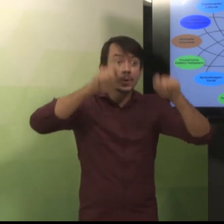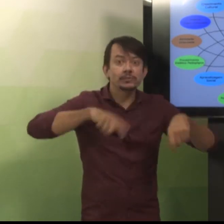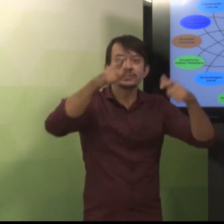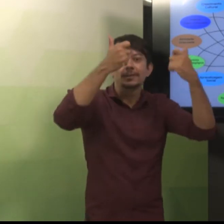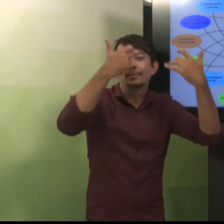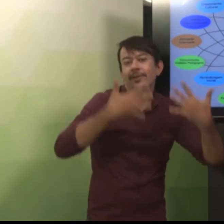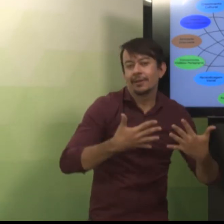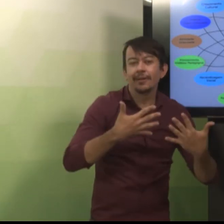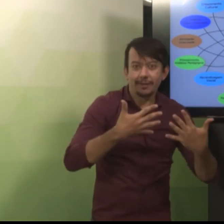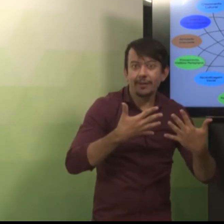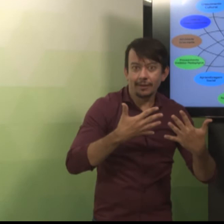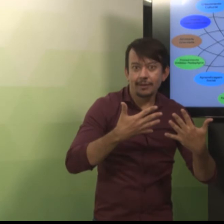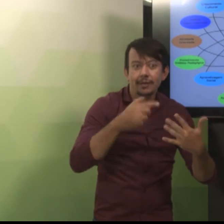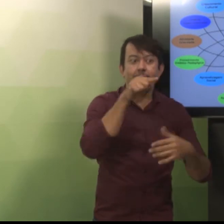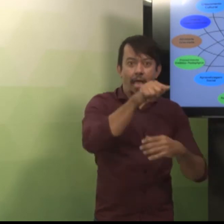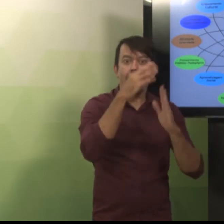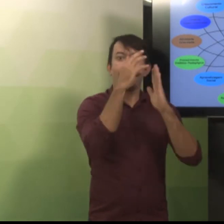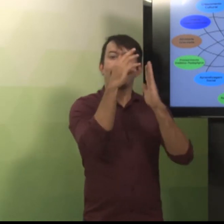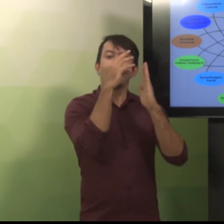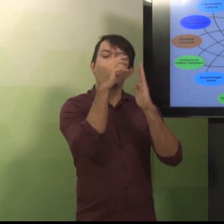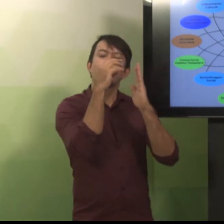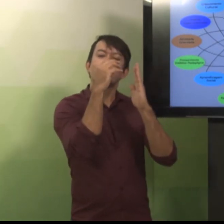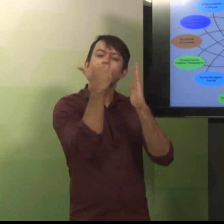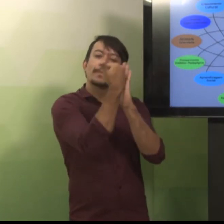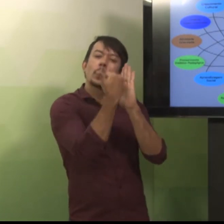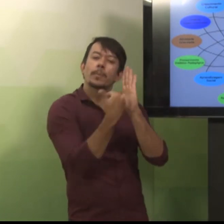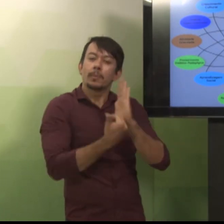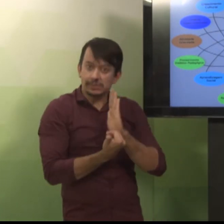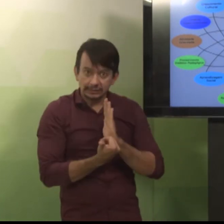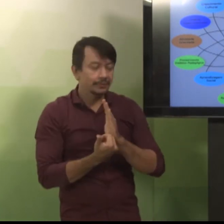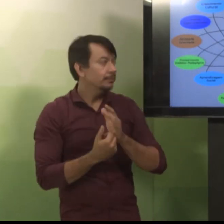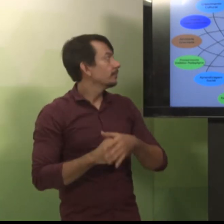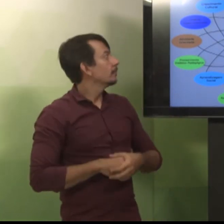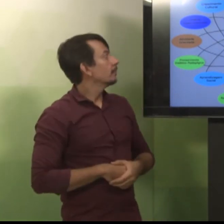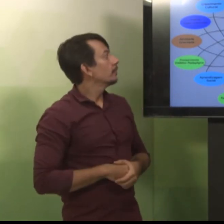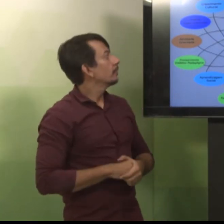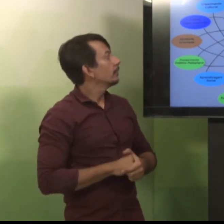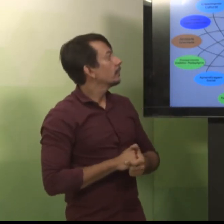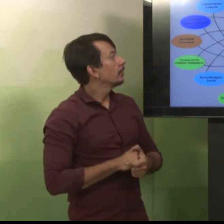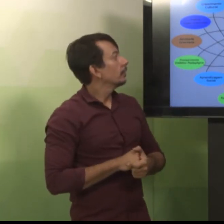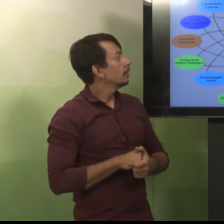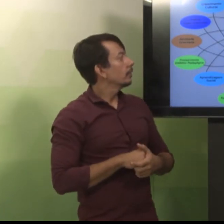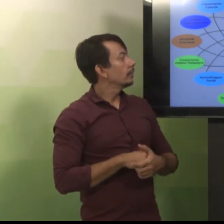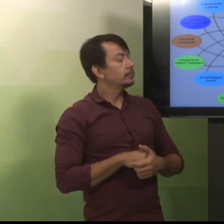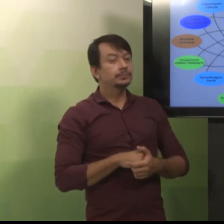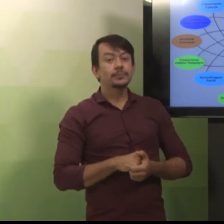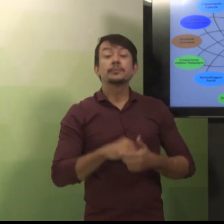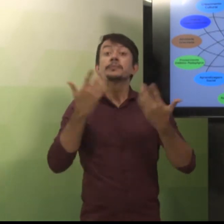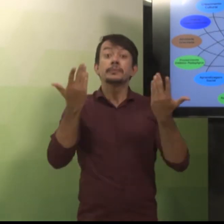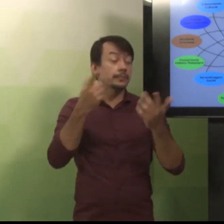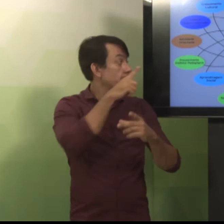articulação, expressões. Eu posso explicar isso a ele. Então, eu vou elencar alguns conteúdos.